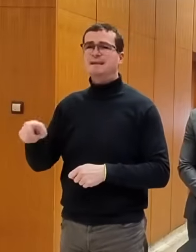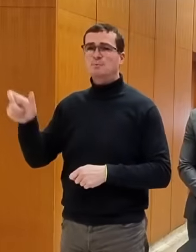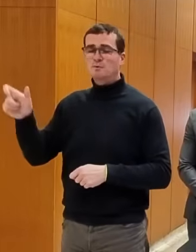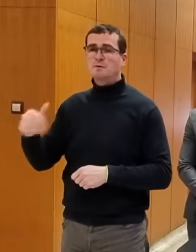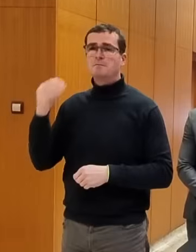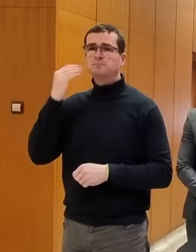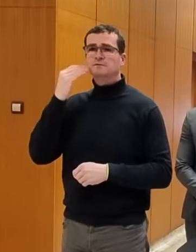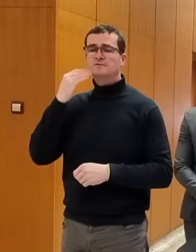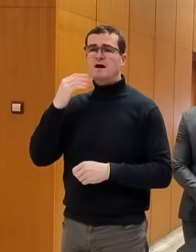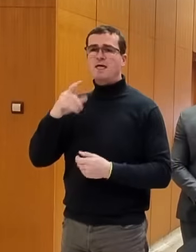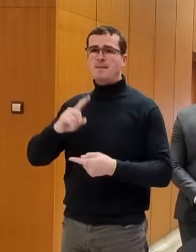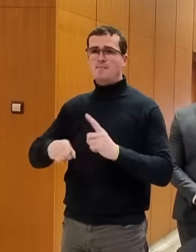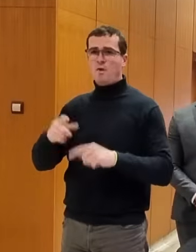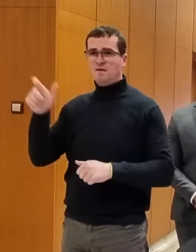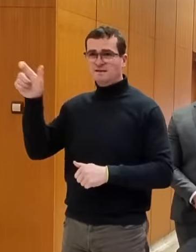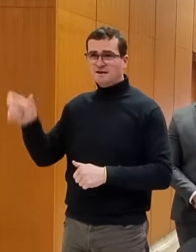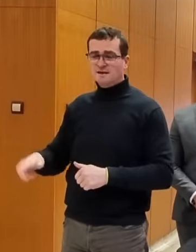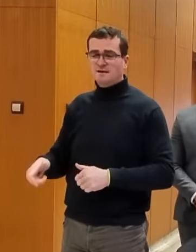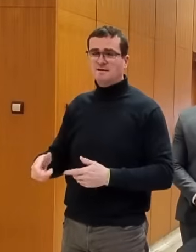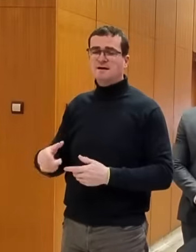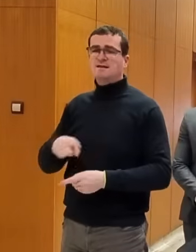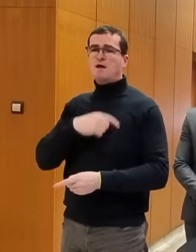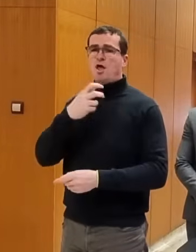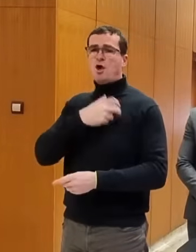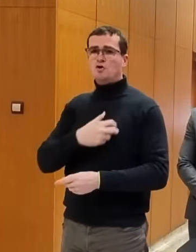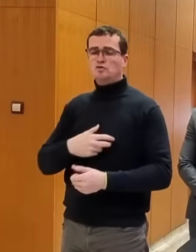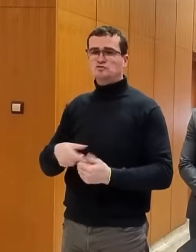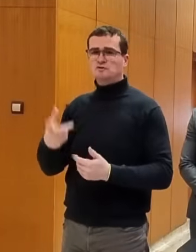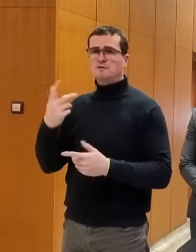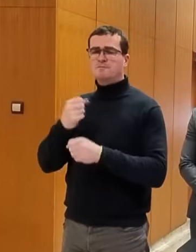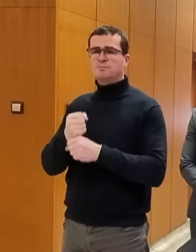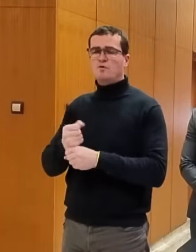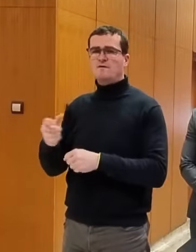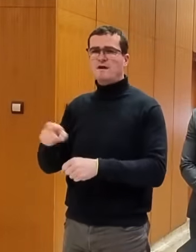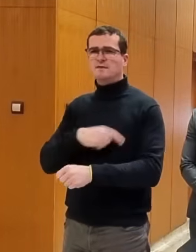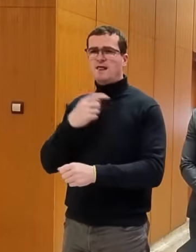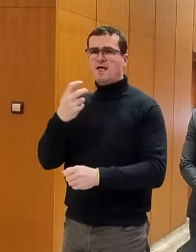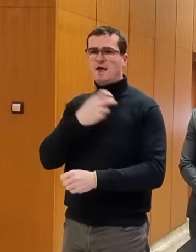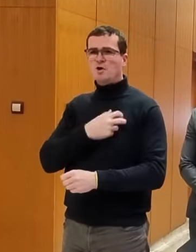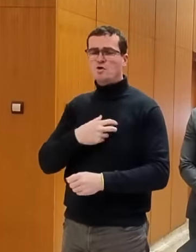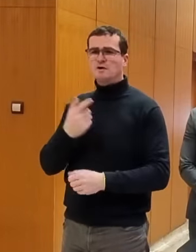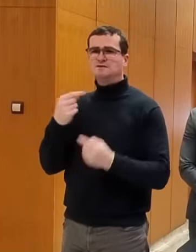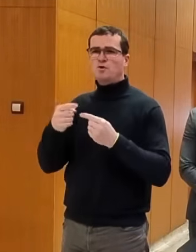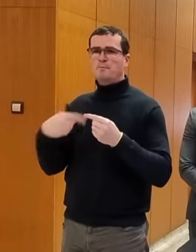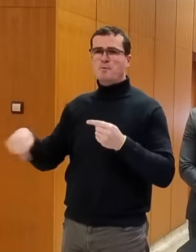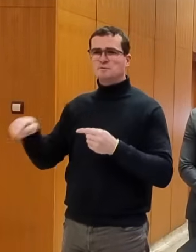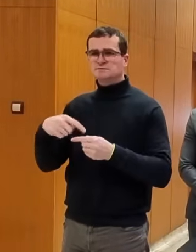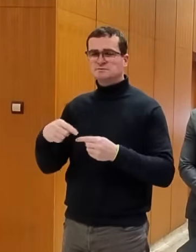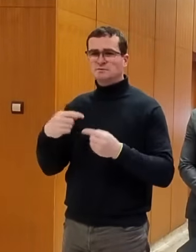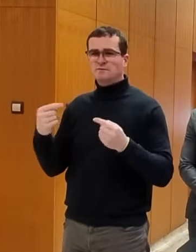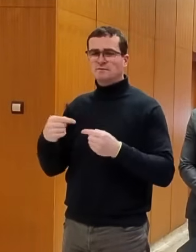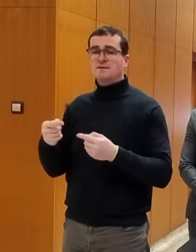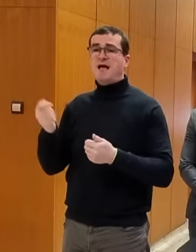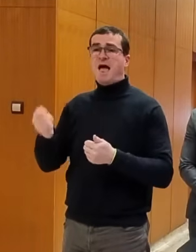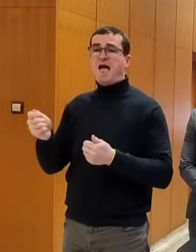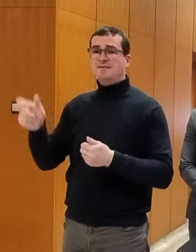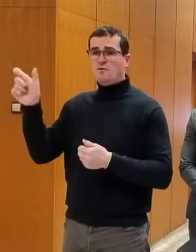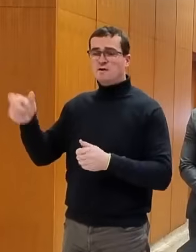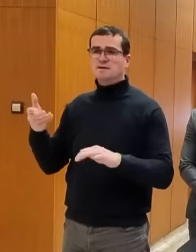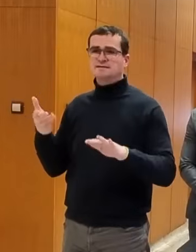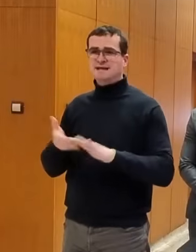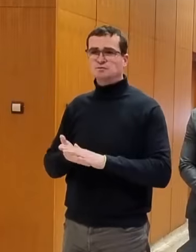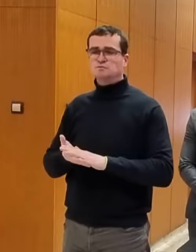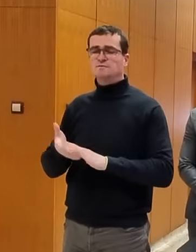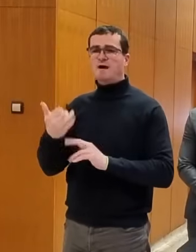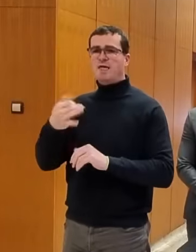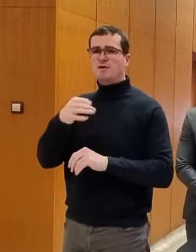ale bývalý politik, dlhoročný, ktorý bojoval dlhé roky s opozíciou, advokát, ktorý